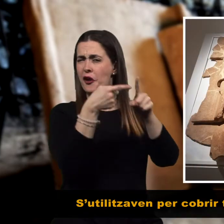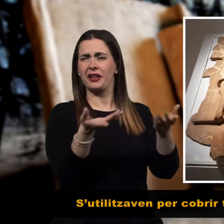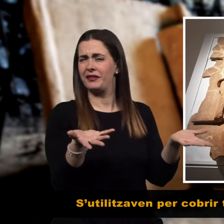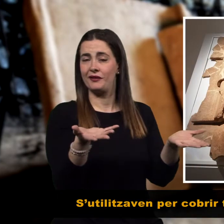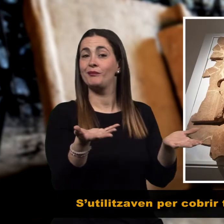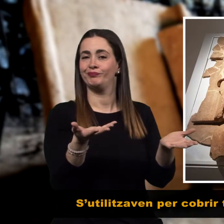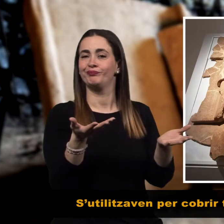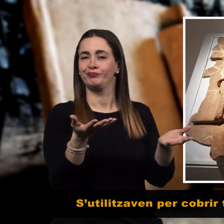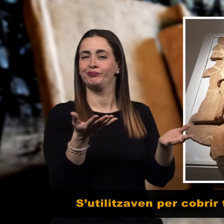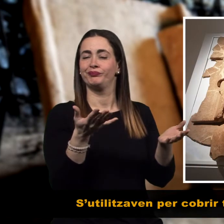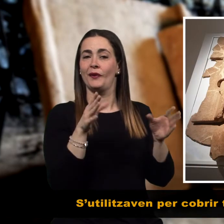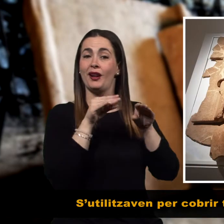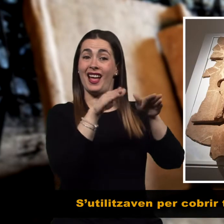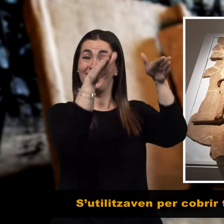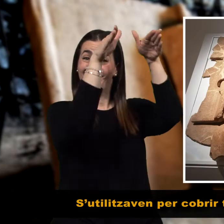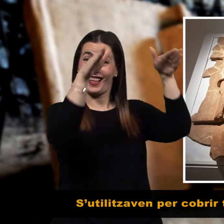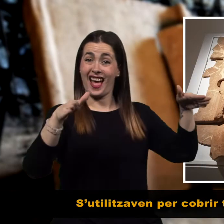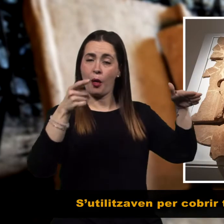S'utilitzaven per cobrir teulats inclinats.